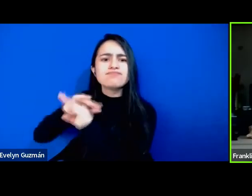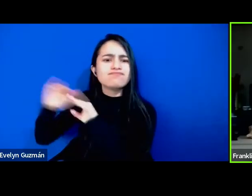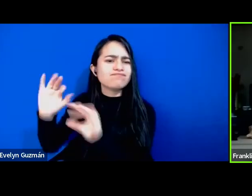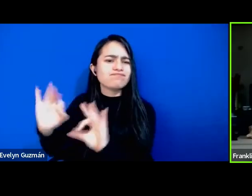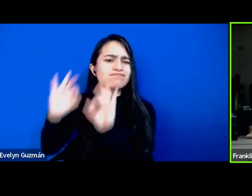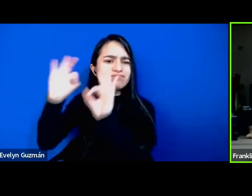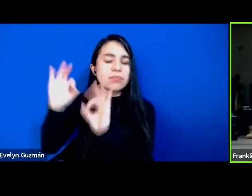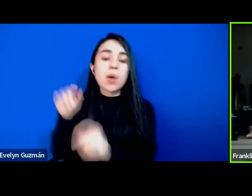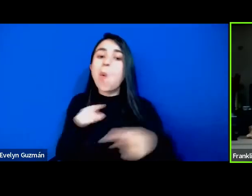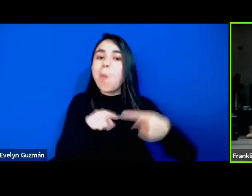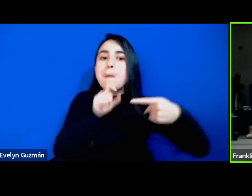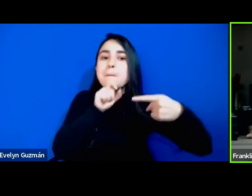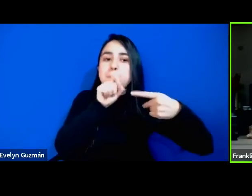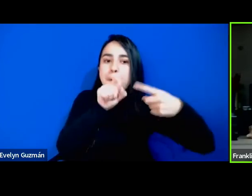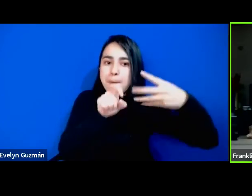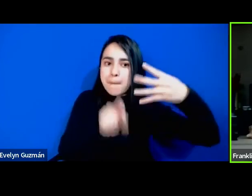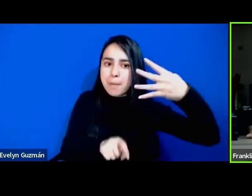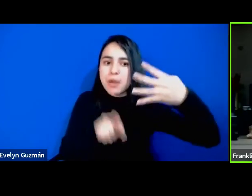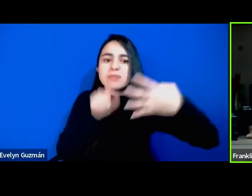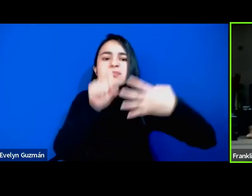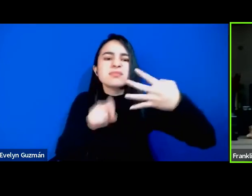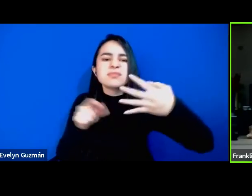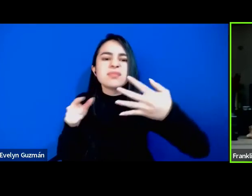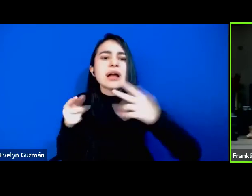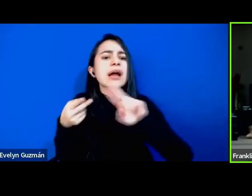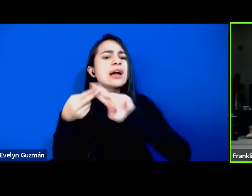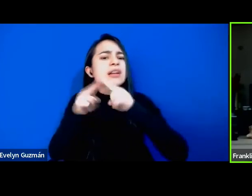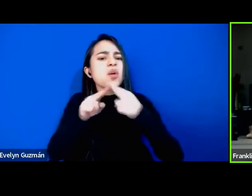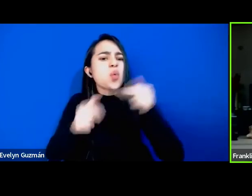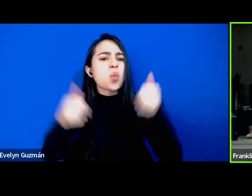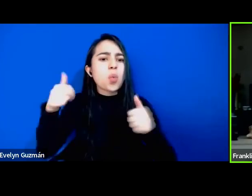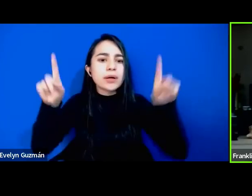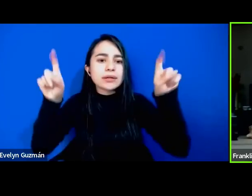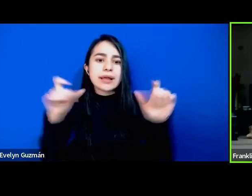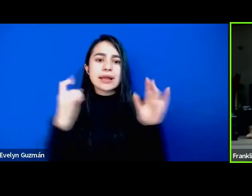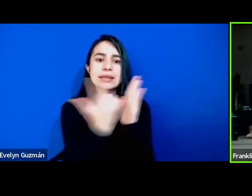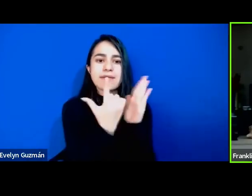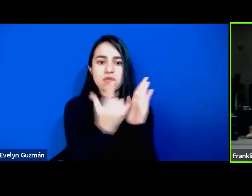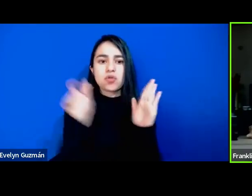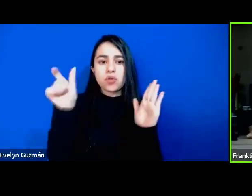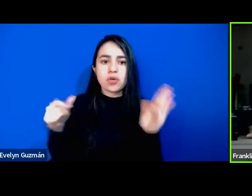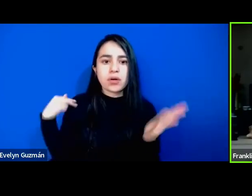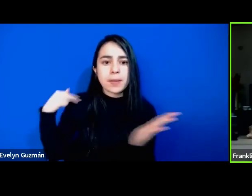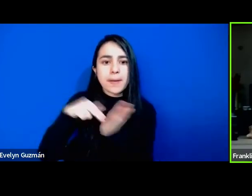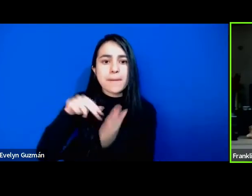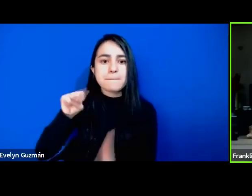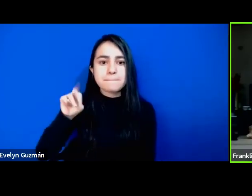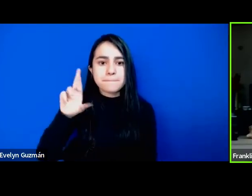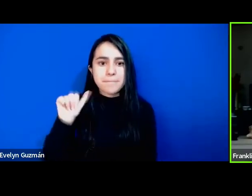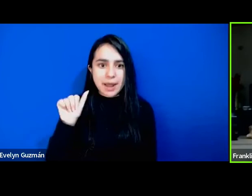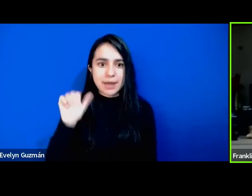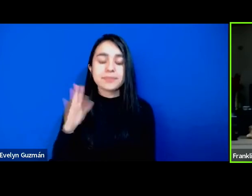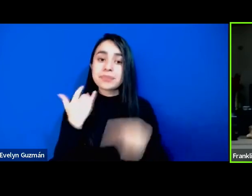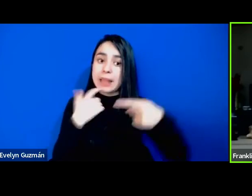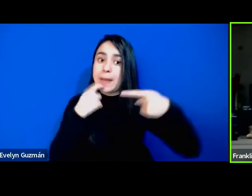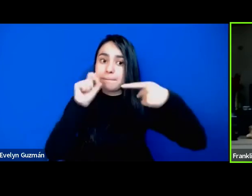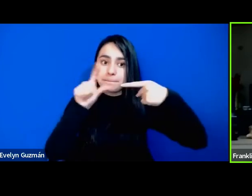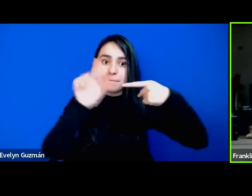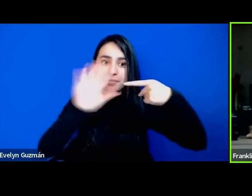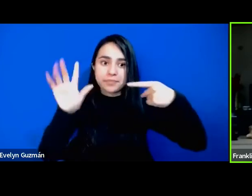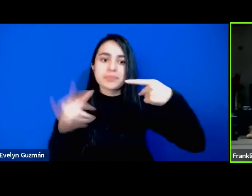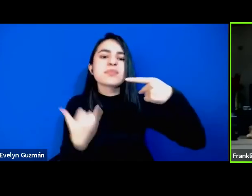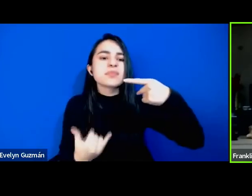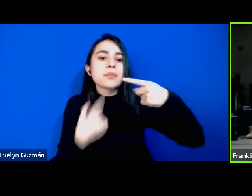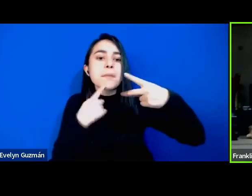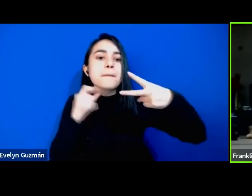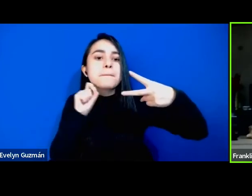preguntas hablando sobre el libro de Mara en la segunda pregunta que vamos a a compartir